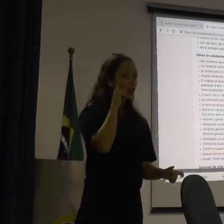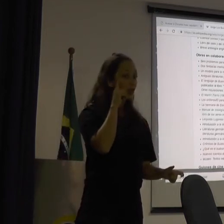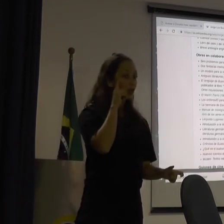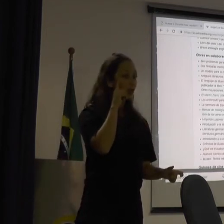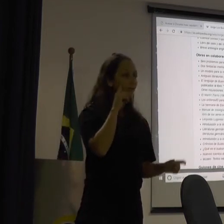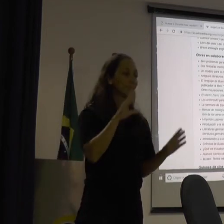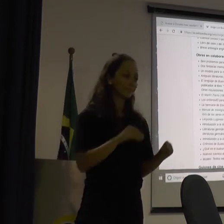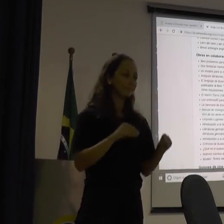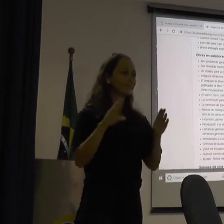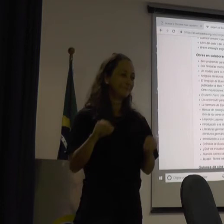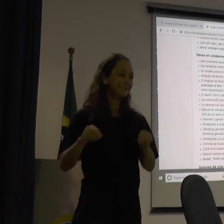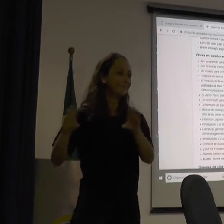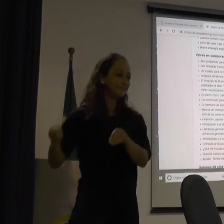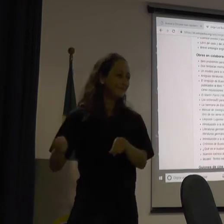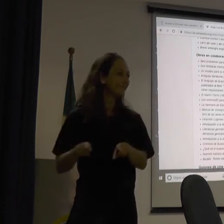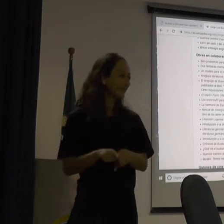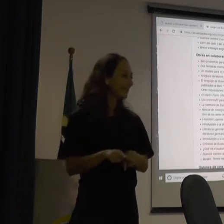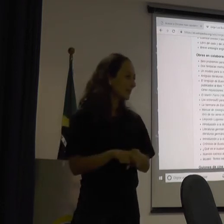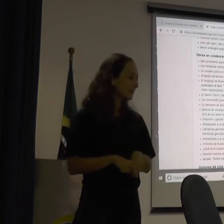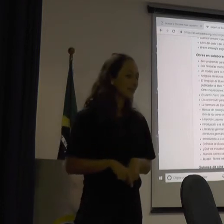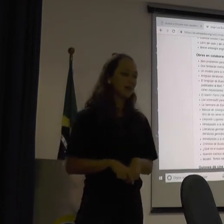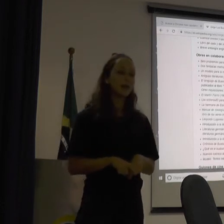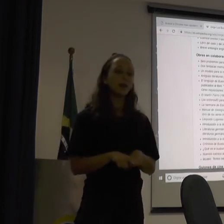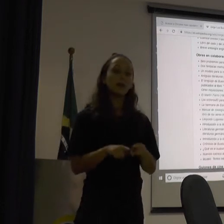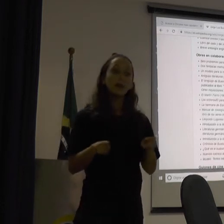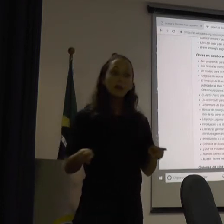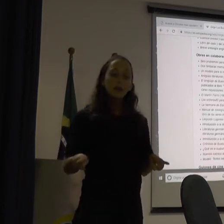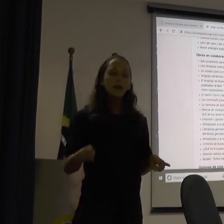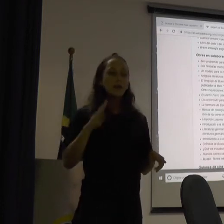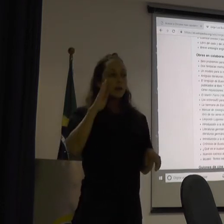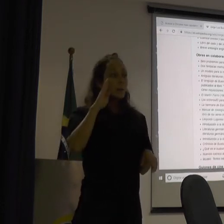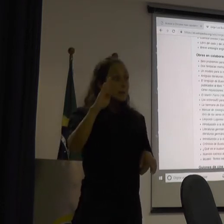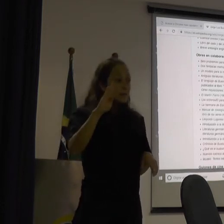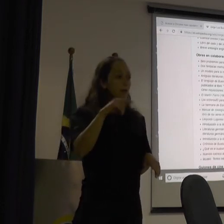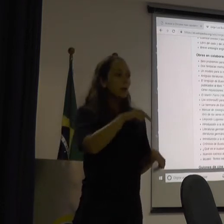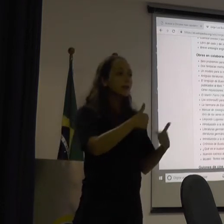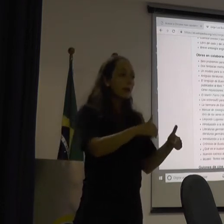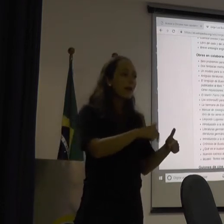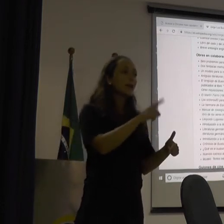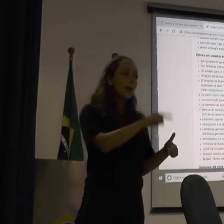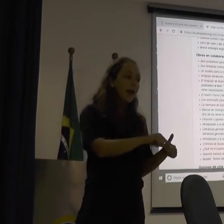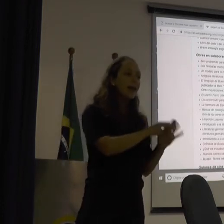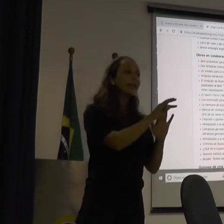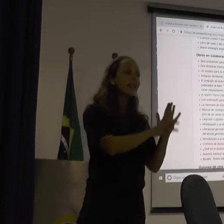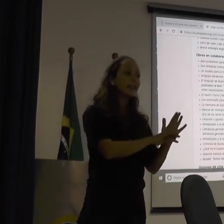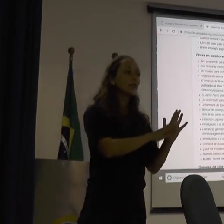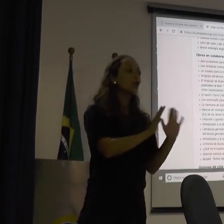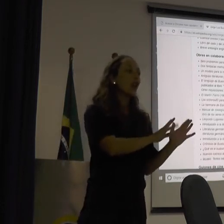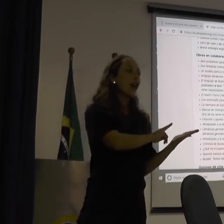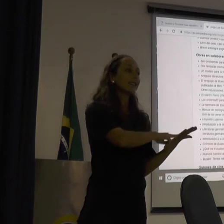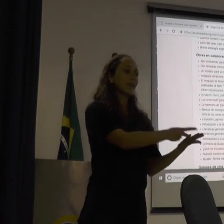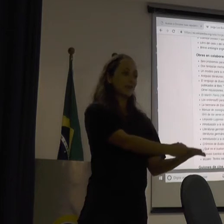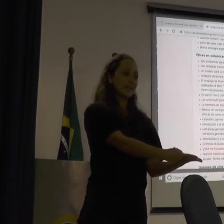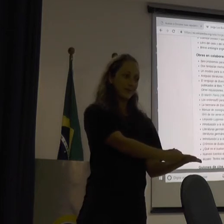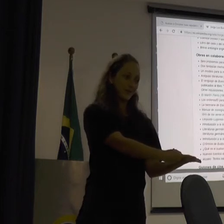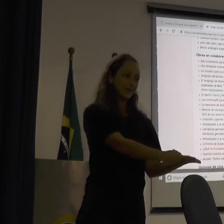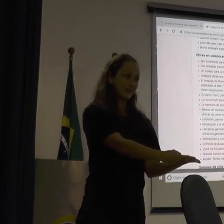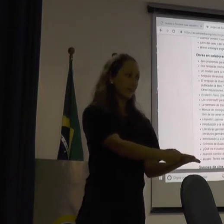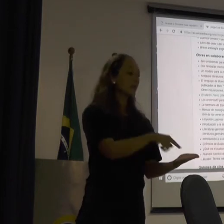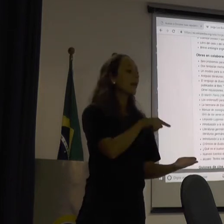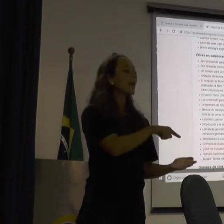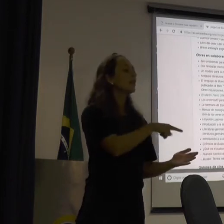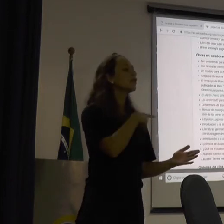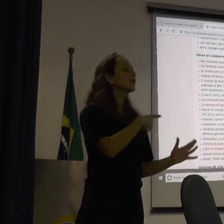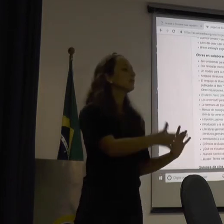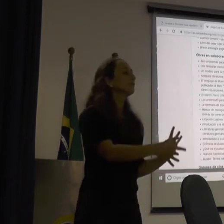né? E boa parte do que ele fez foi com texto traduzido. Ele chegou à conclusão, ele era muito ligado à cultura inglesa,